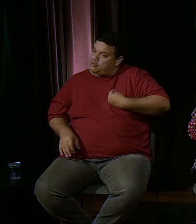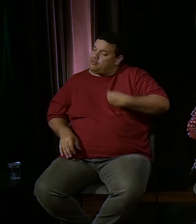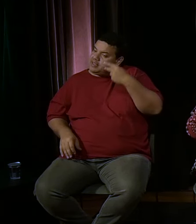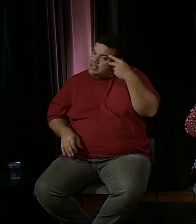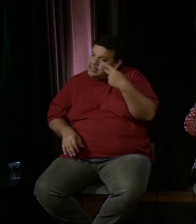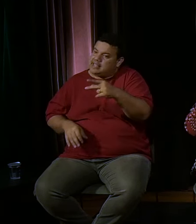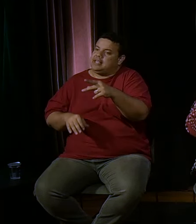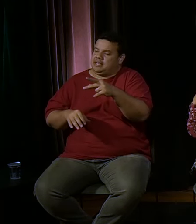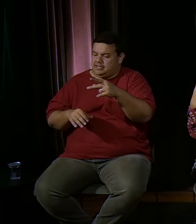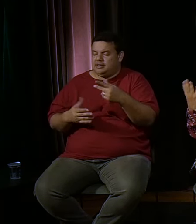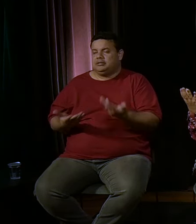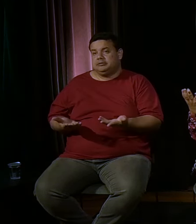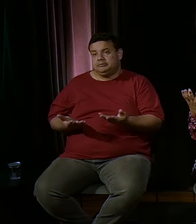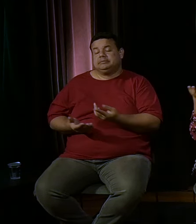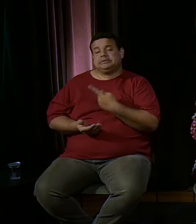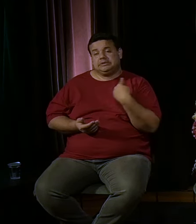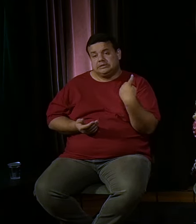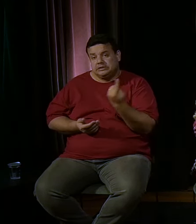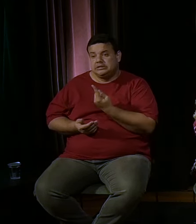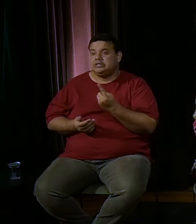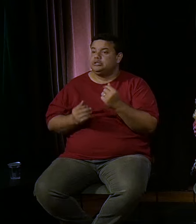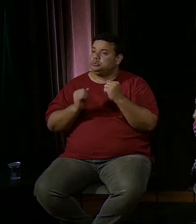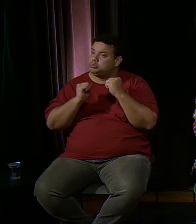A gente pode